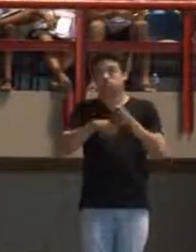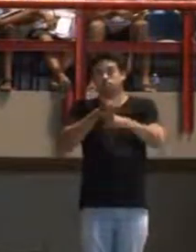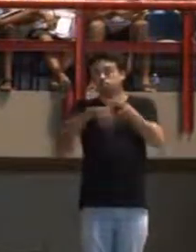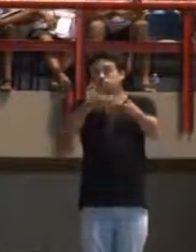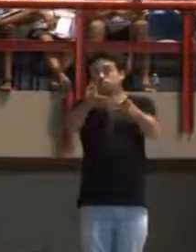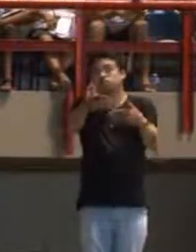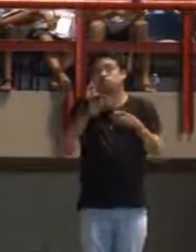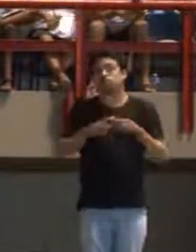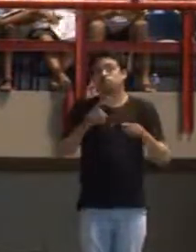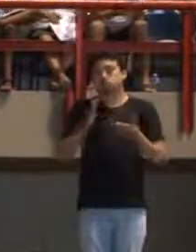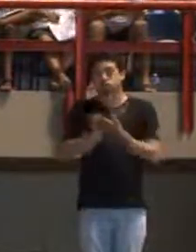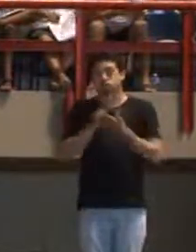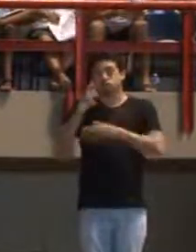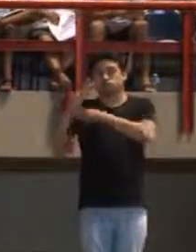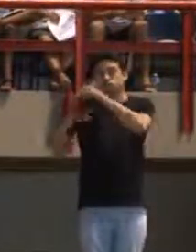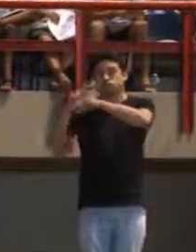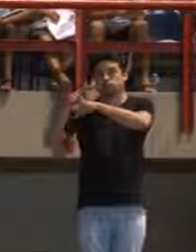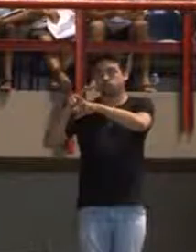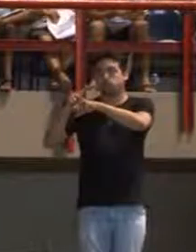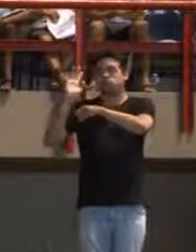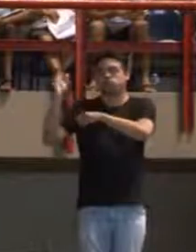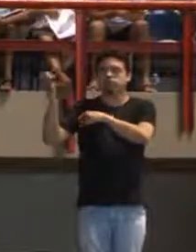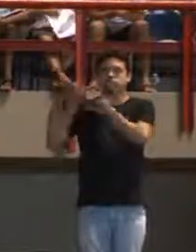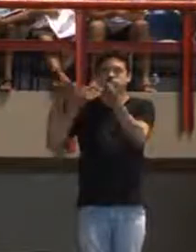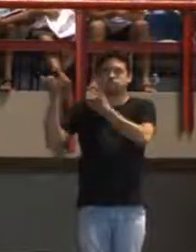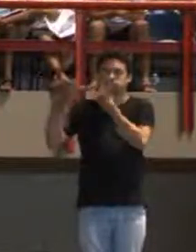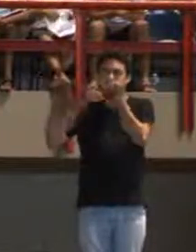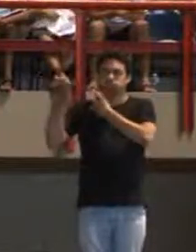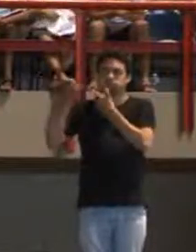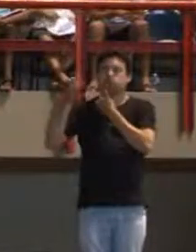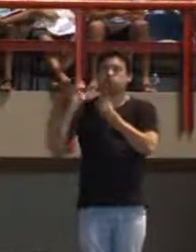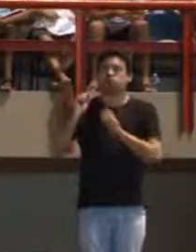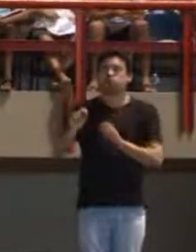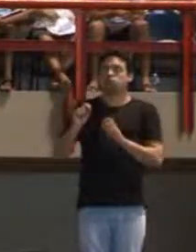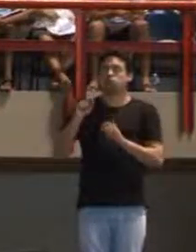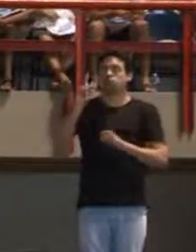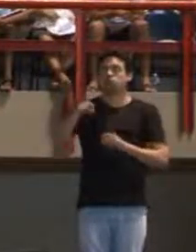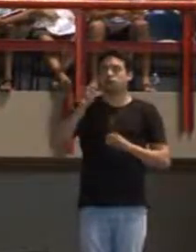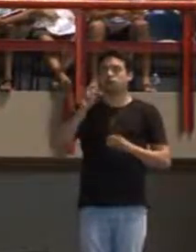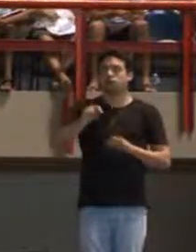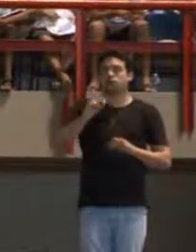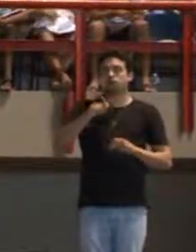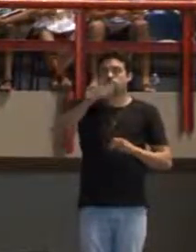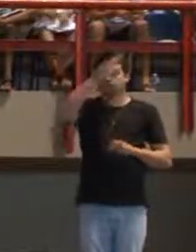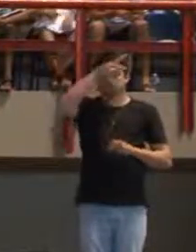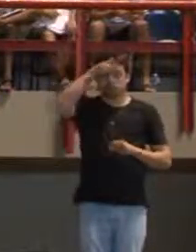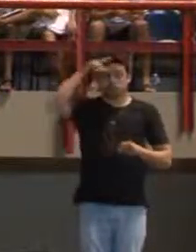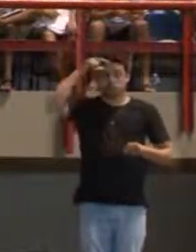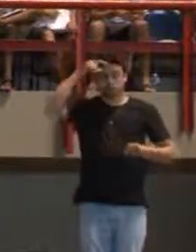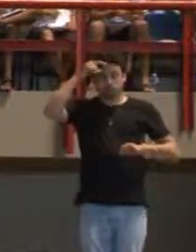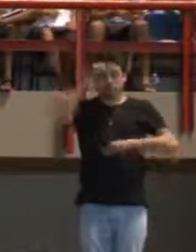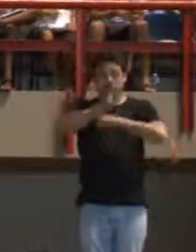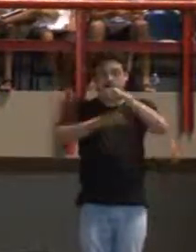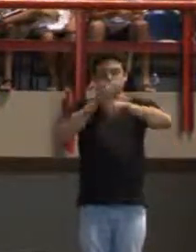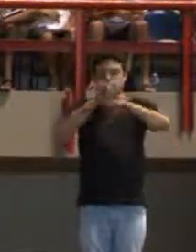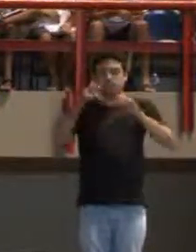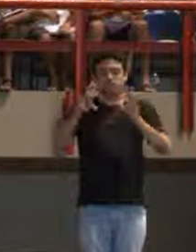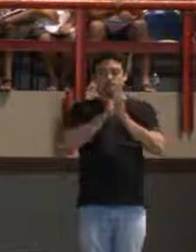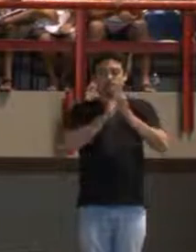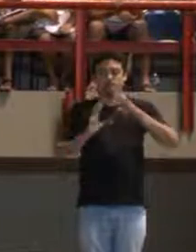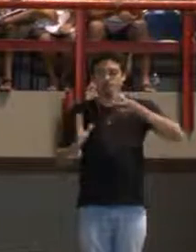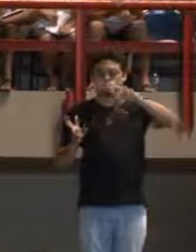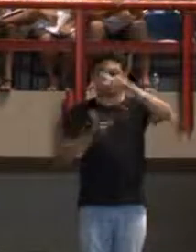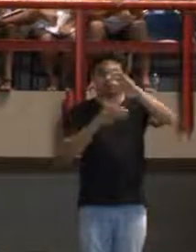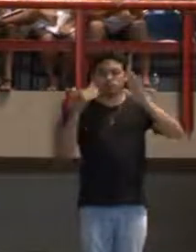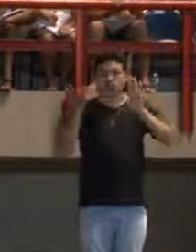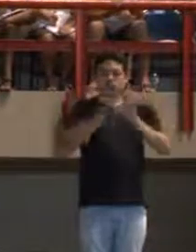uma ideia que alguns países já vêm colocando há alguns anos, que é a ideia de internacionalização da Amazônia.